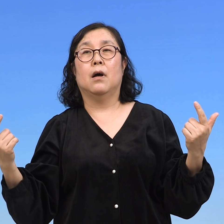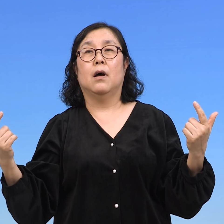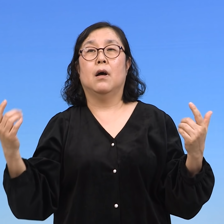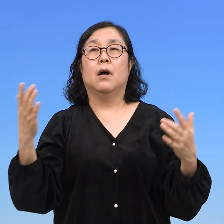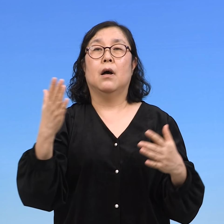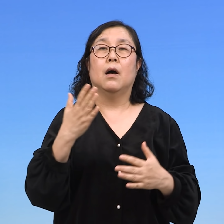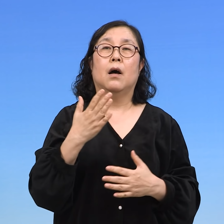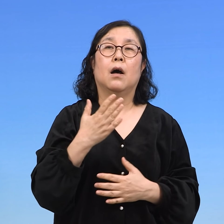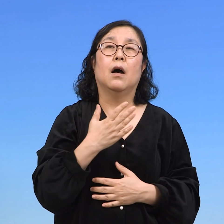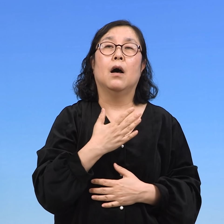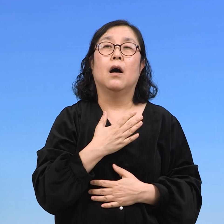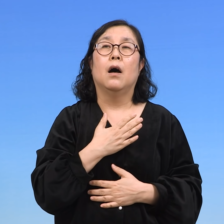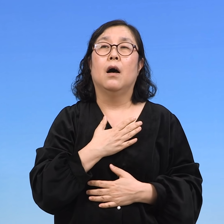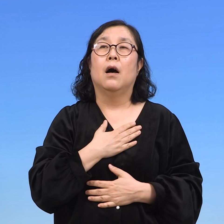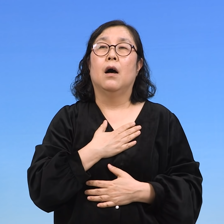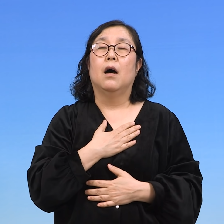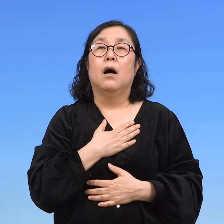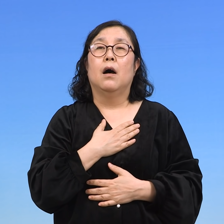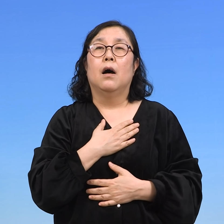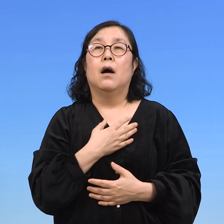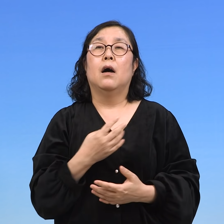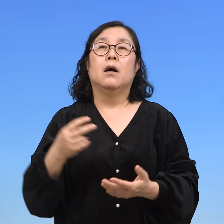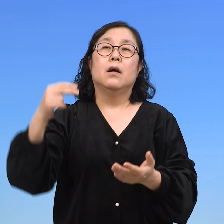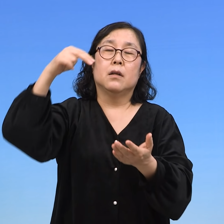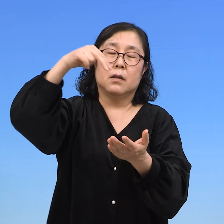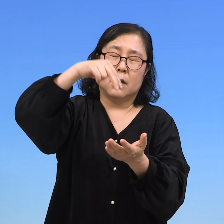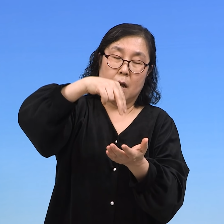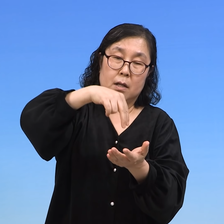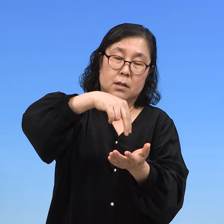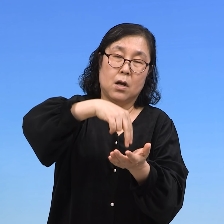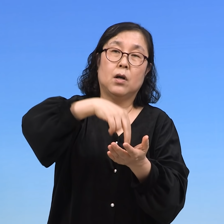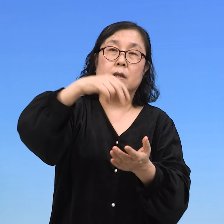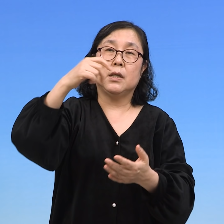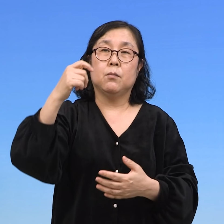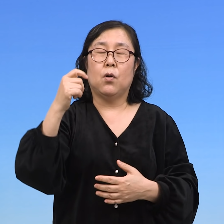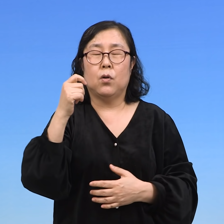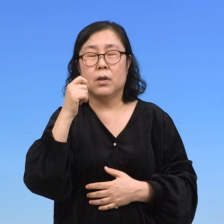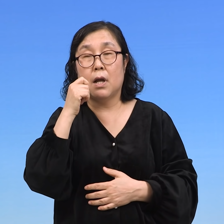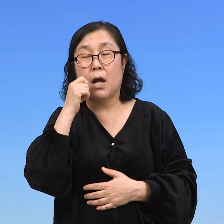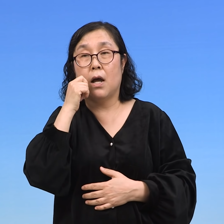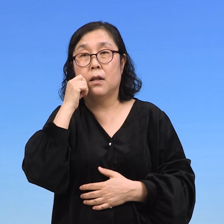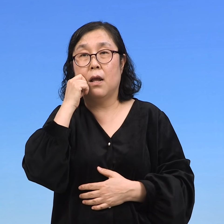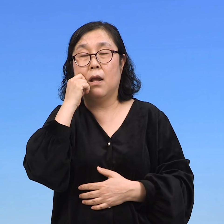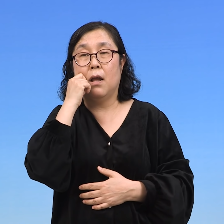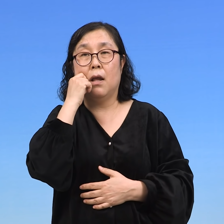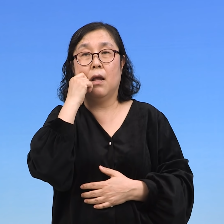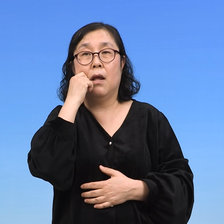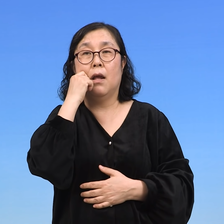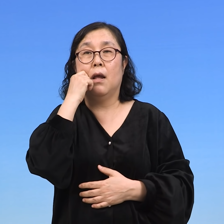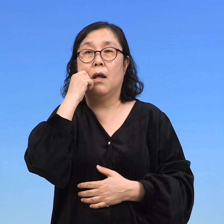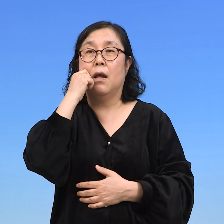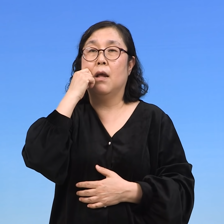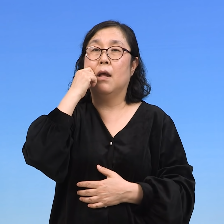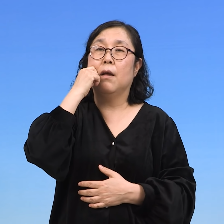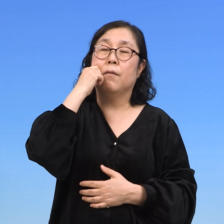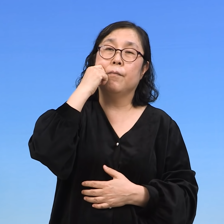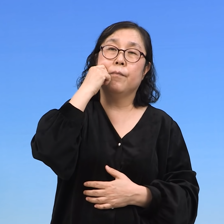내 힘이 아닙니다 내 공로가 아닙니다 내 공로가 은혜입니다 나 서지 못하네